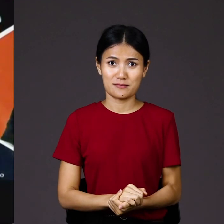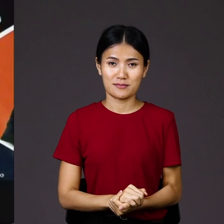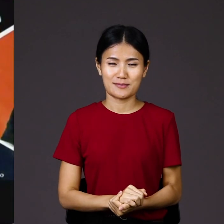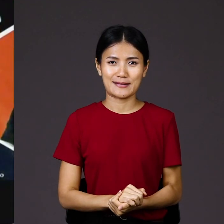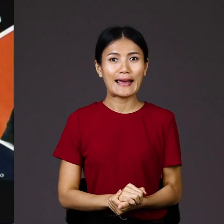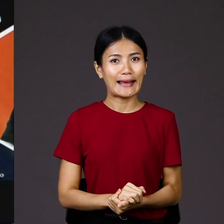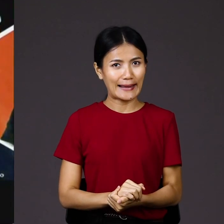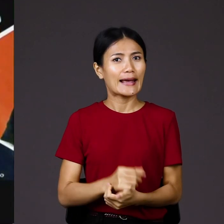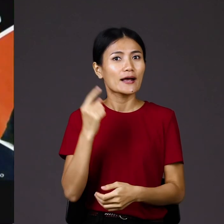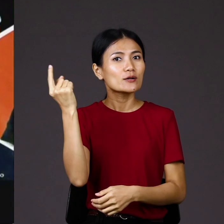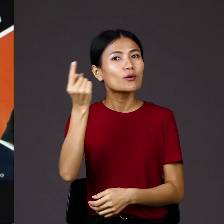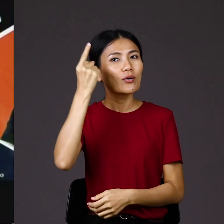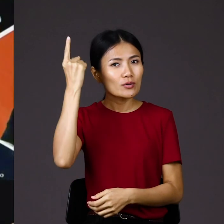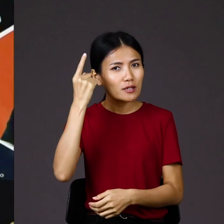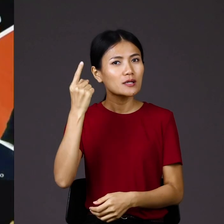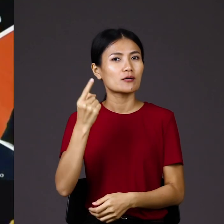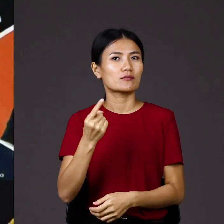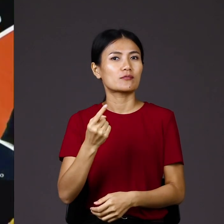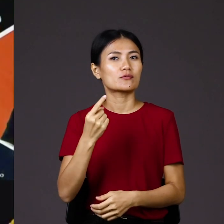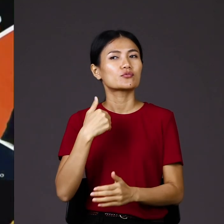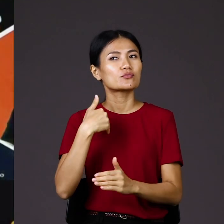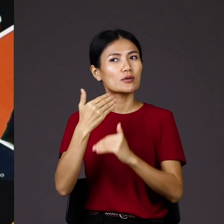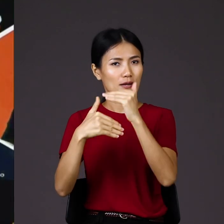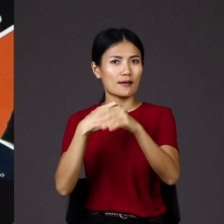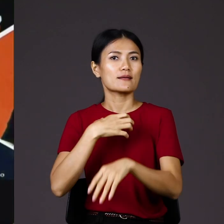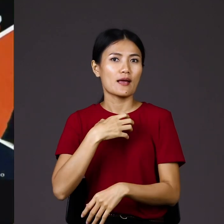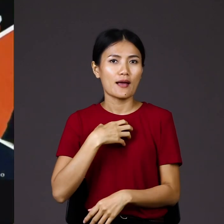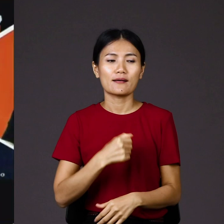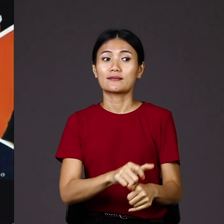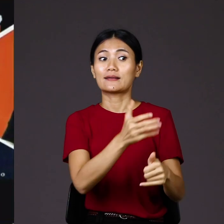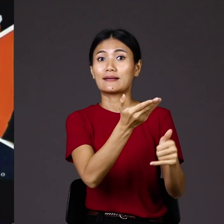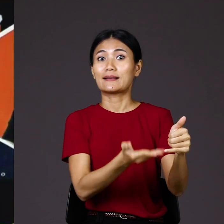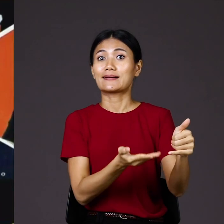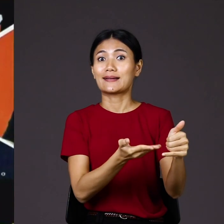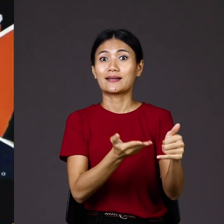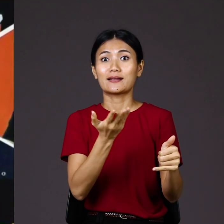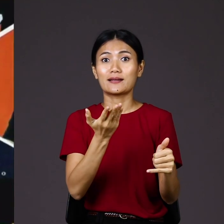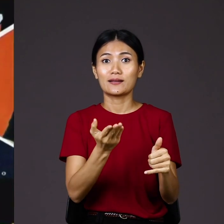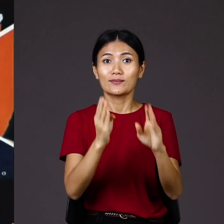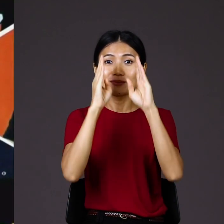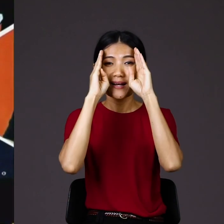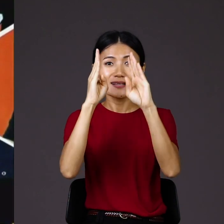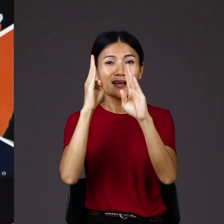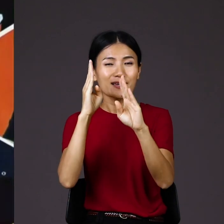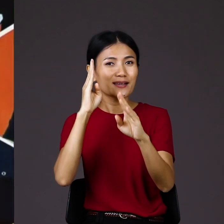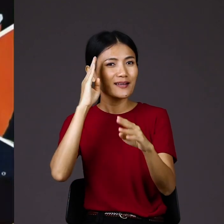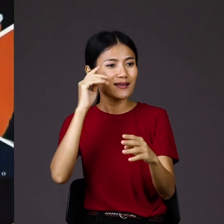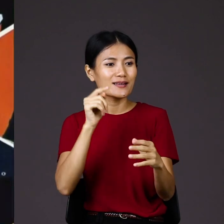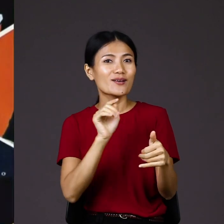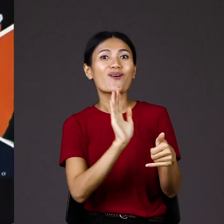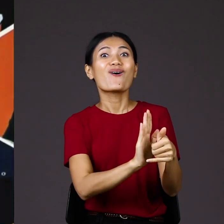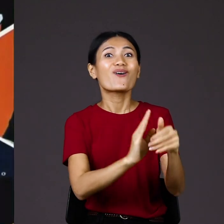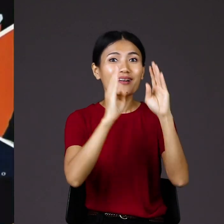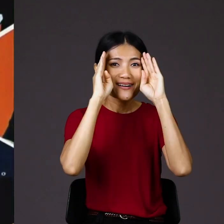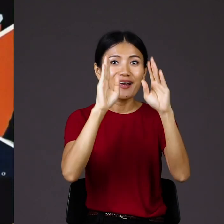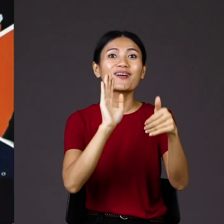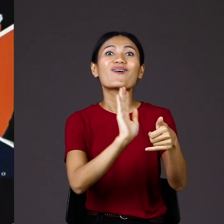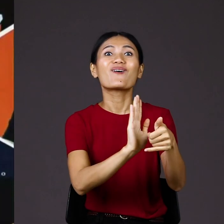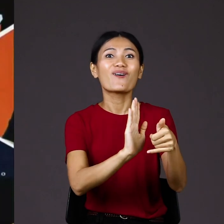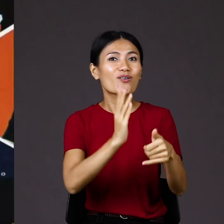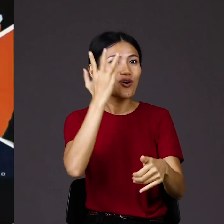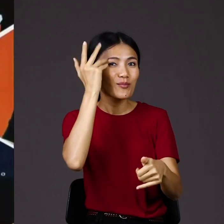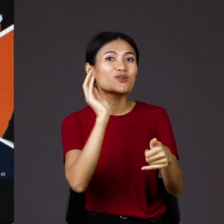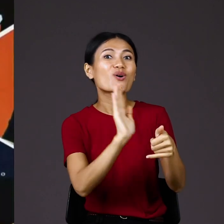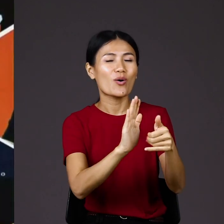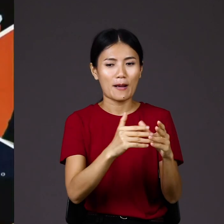ครับเราอยากจะพัฒนาการท่องเที่ยววิสัยทัศน์ของคุณไพบูลย์หนึ่งในวิสัยทัศน์ที่ชอบมากเ